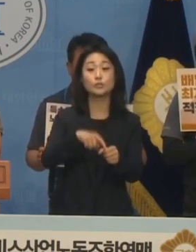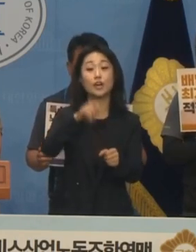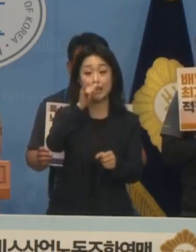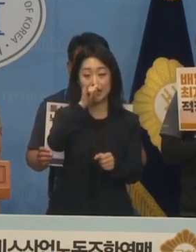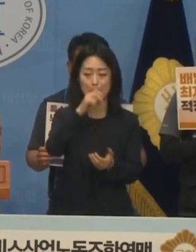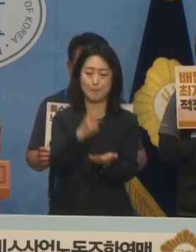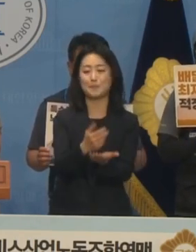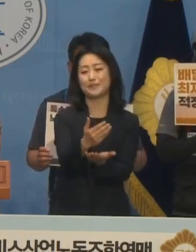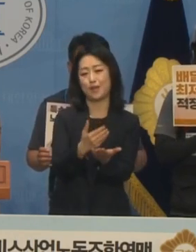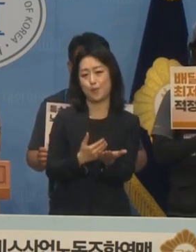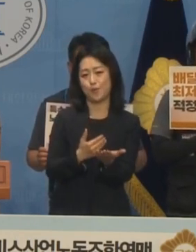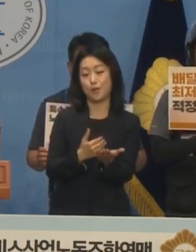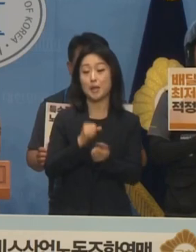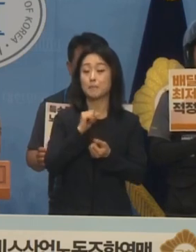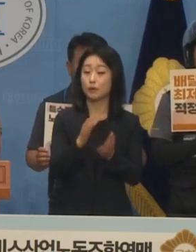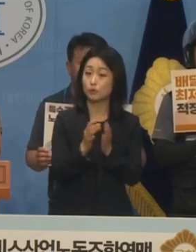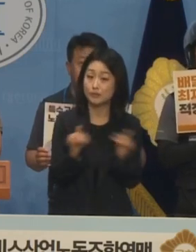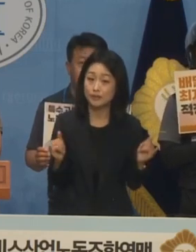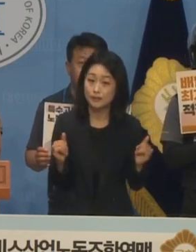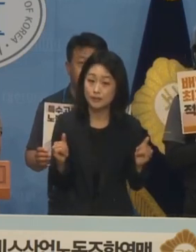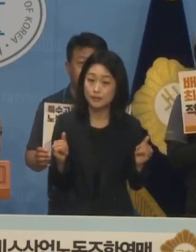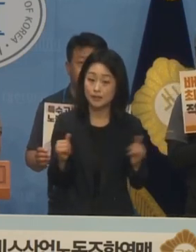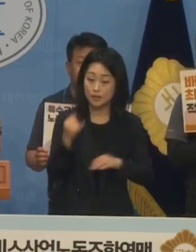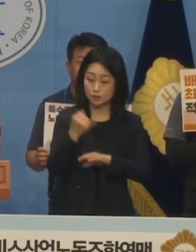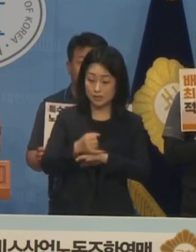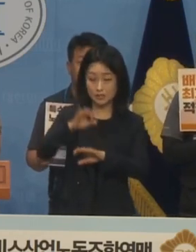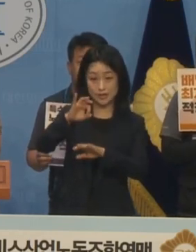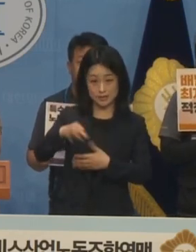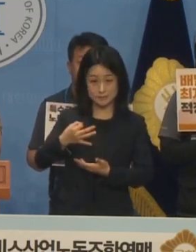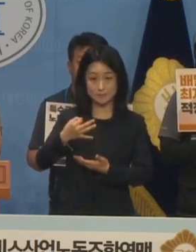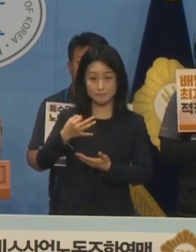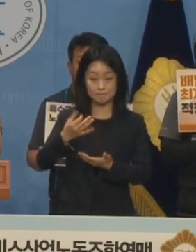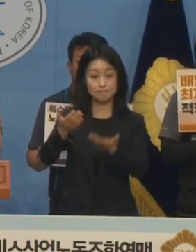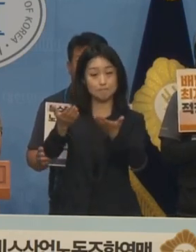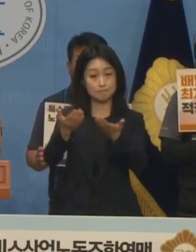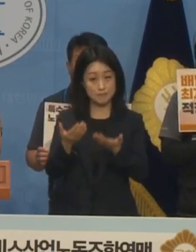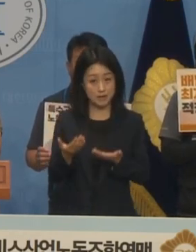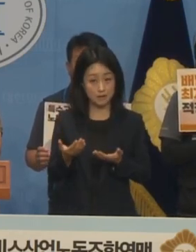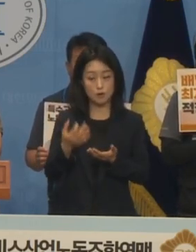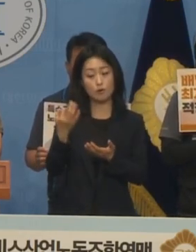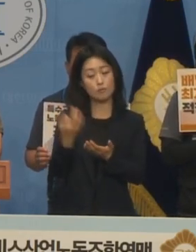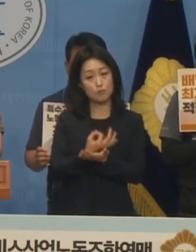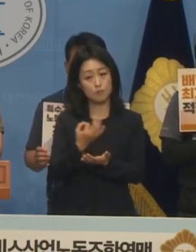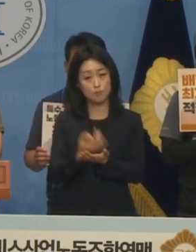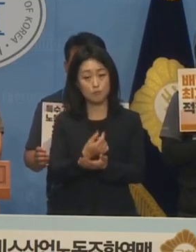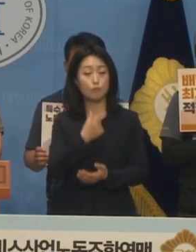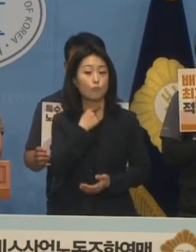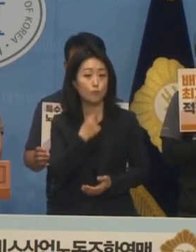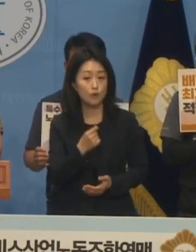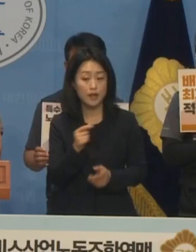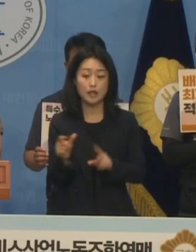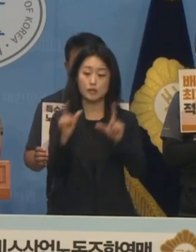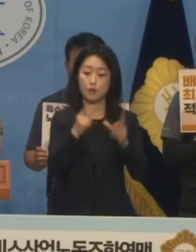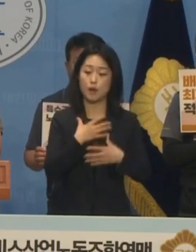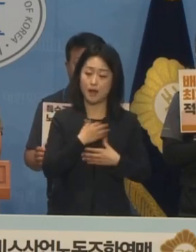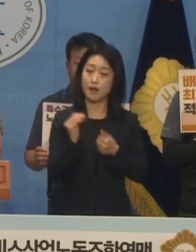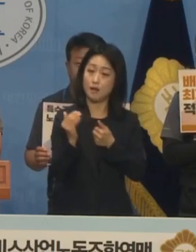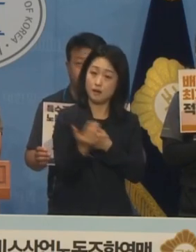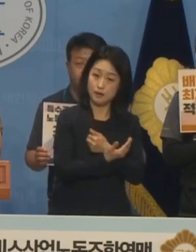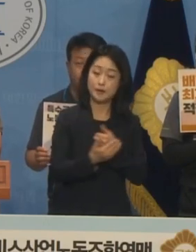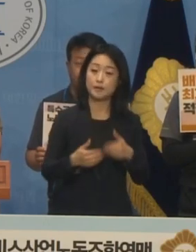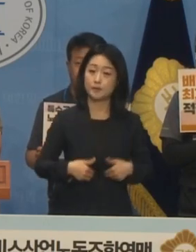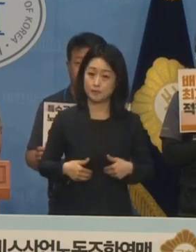못합니다. 최저임금법 1조에는 최저임금 제도는 근로자의 생활 안정과 노동력의 질적 향상을 꾀함으로써